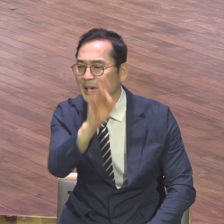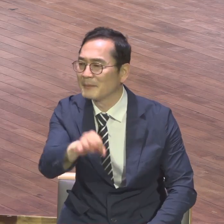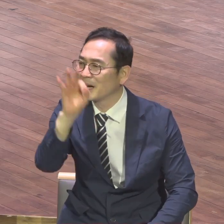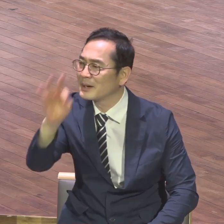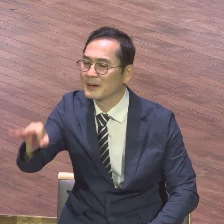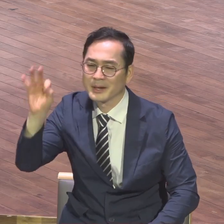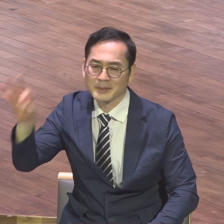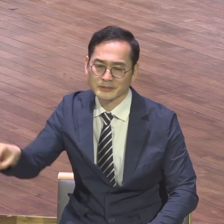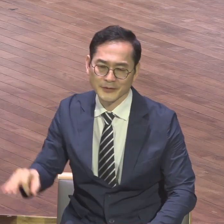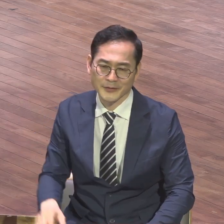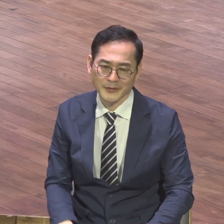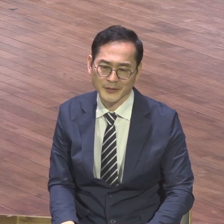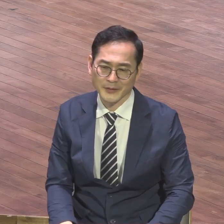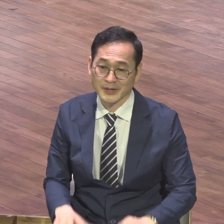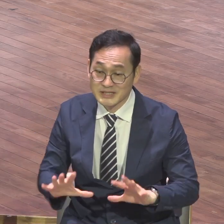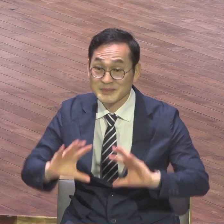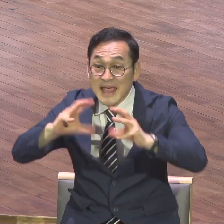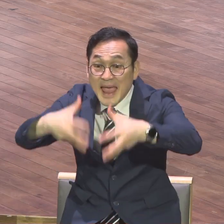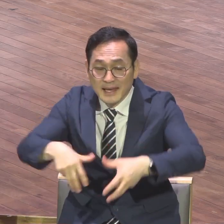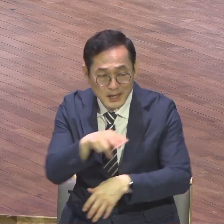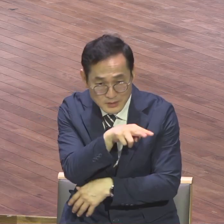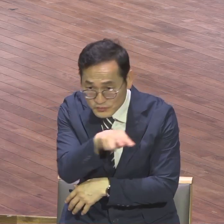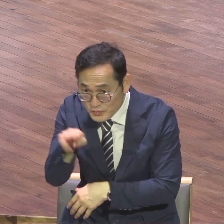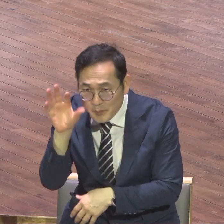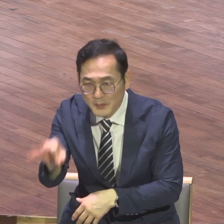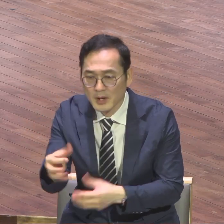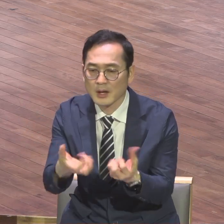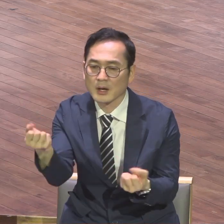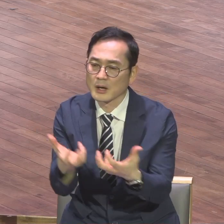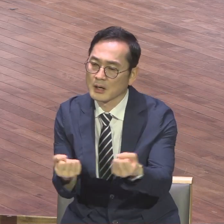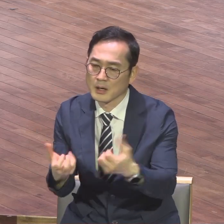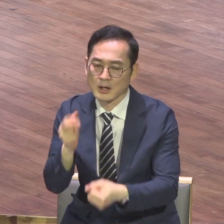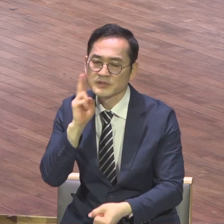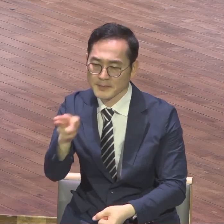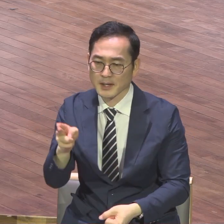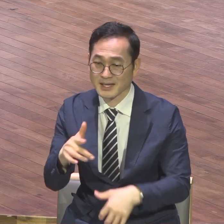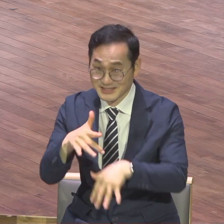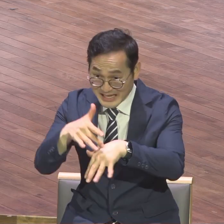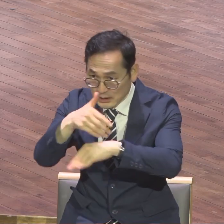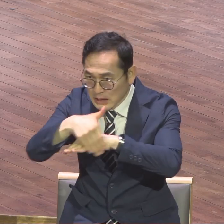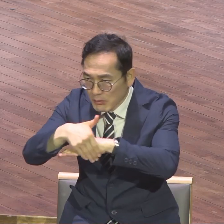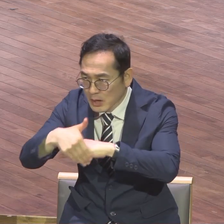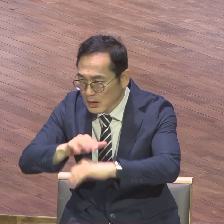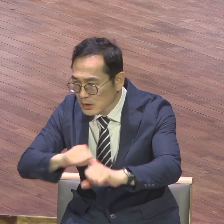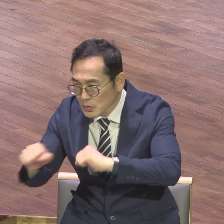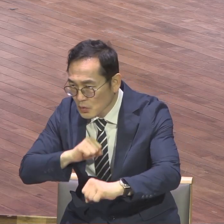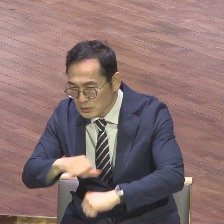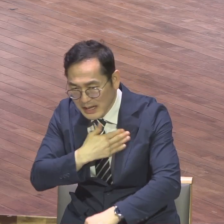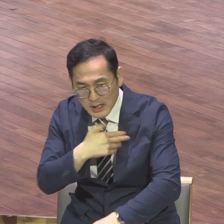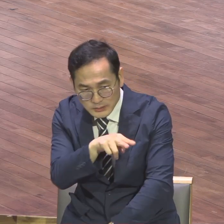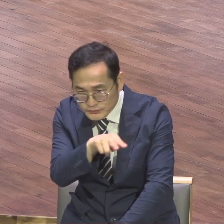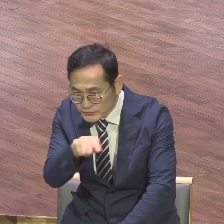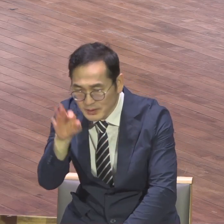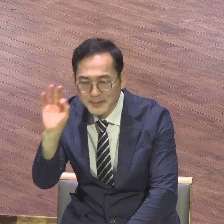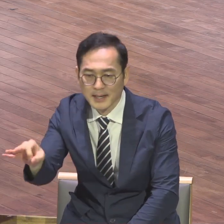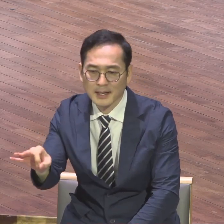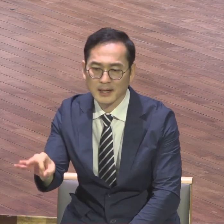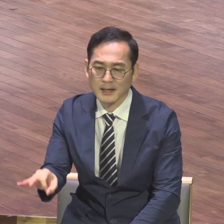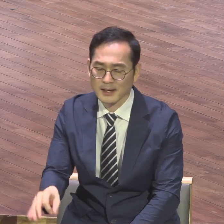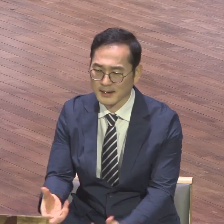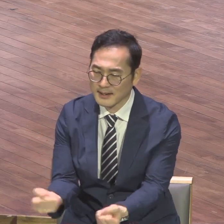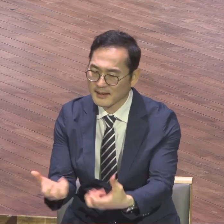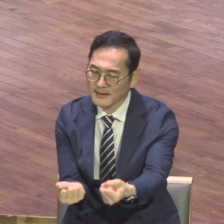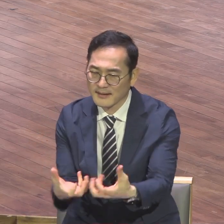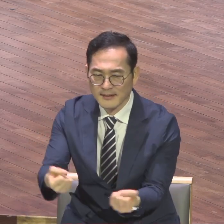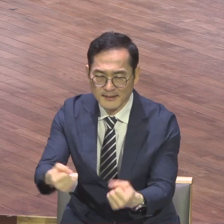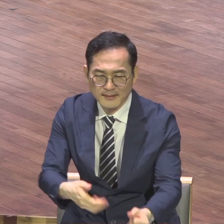세계교를 다 보고 있습니다. 사단의 전략을 다 보고 있습니다. 사단이 어떻게 역사하는 걸 다 보고 있단 말이에요. 그러니까 이간식이요. 이간.